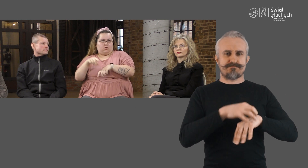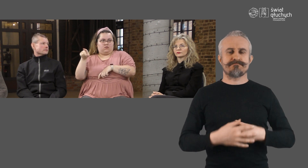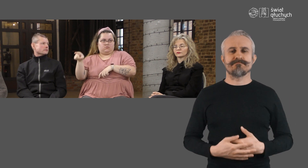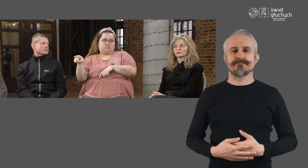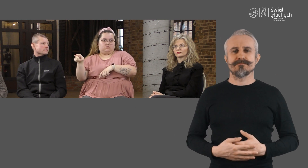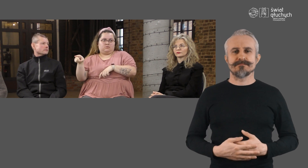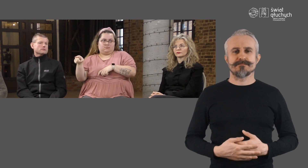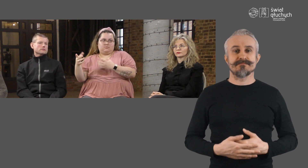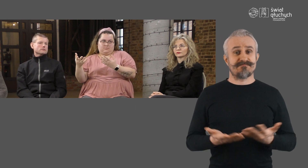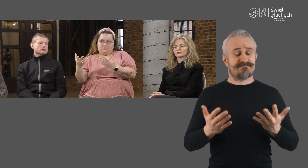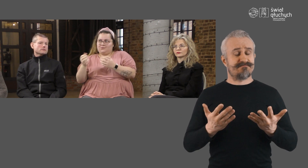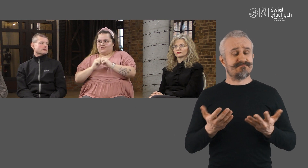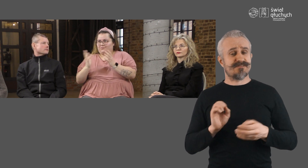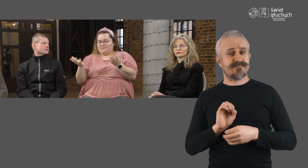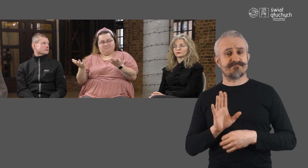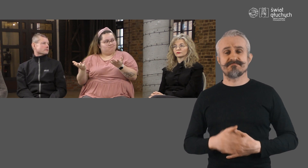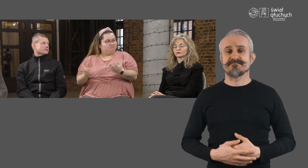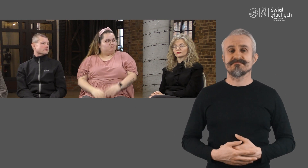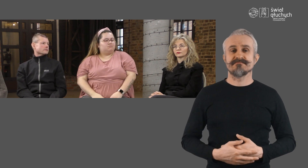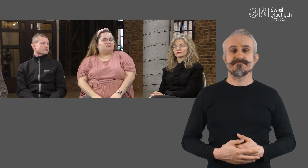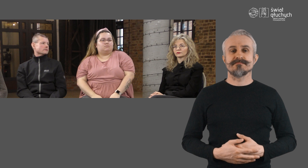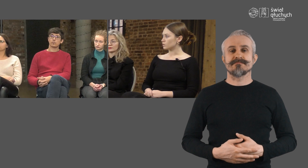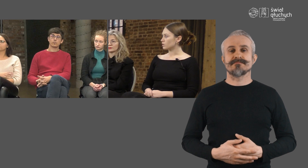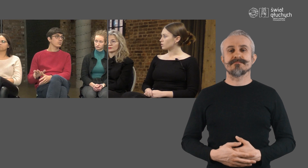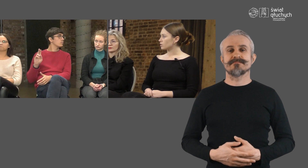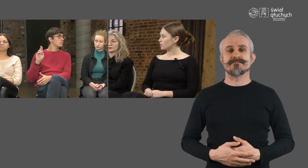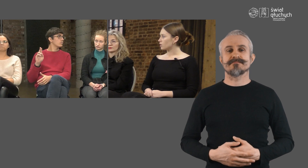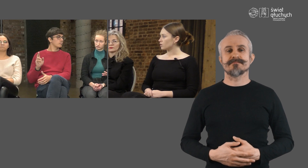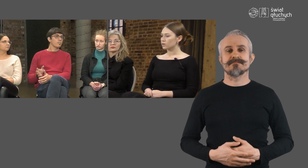i to wszystko zależy od tego lekarza. Oczywiście.